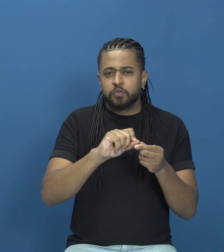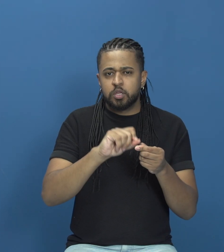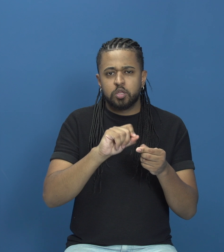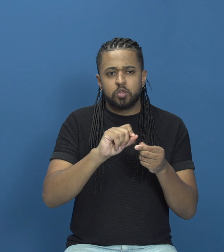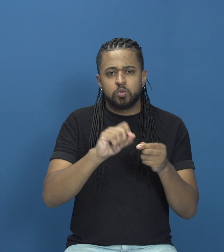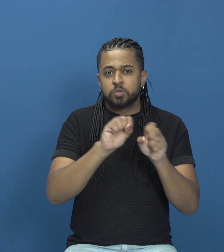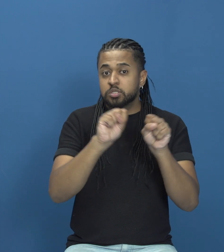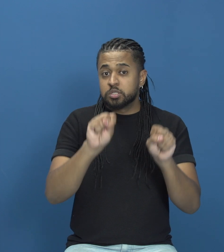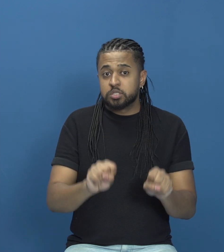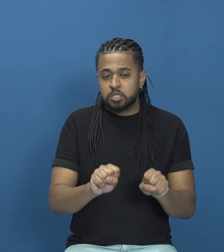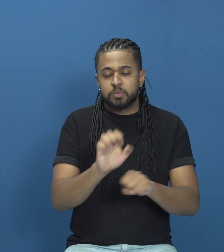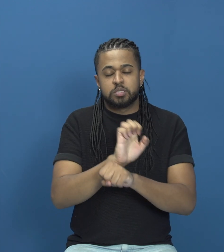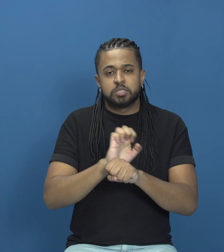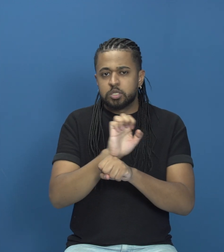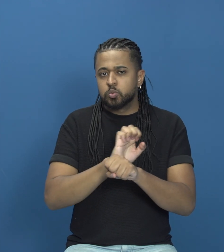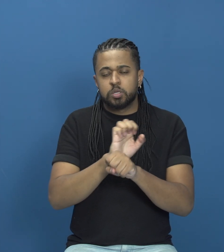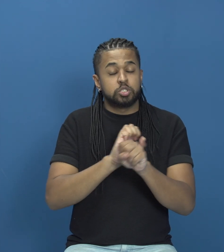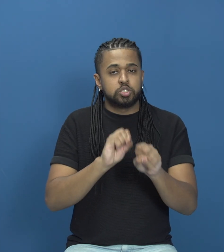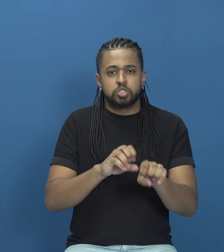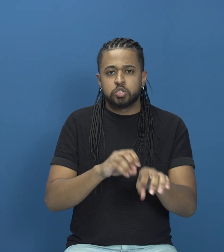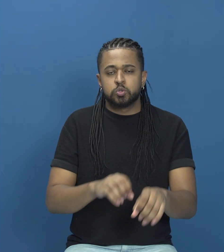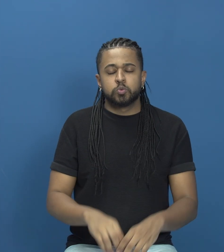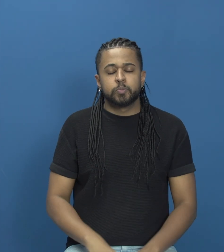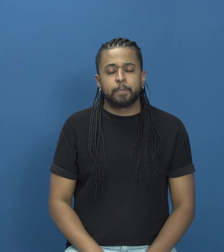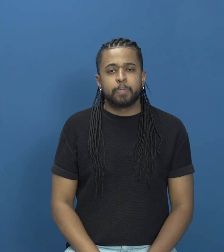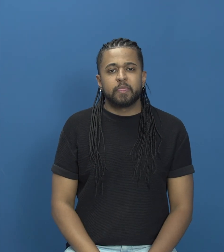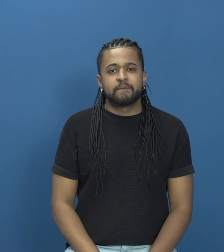realizados pelos sistemas estaduais de ensino.